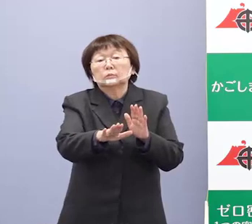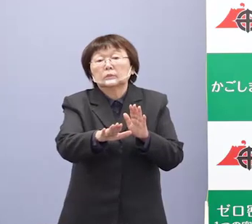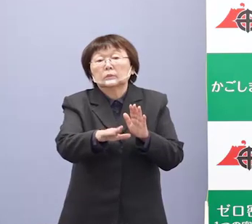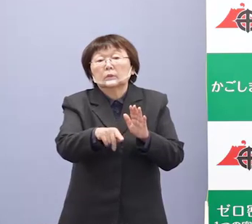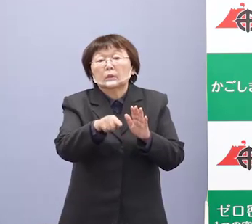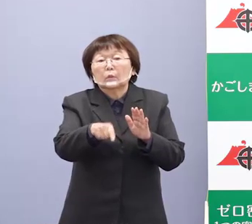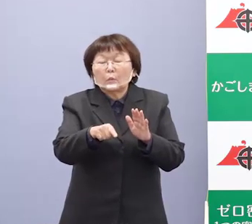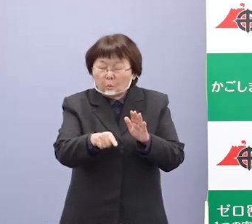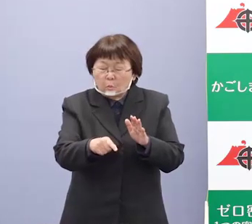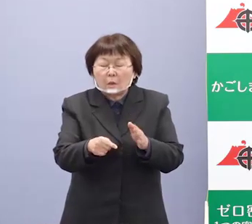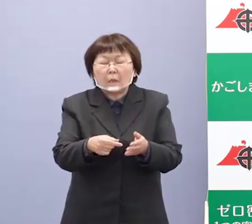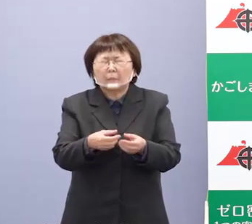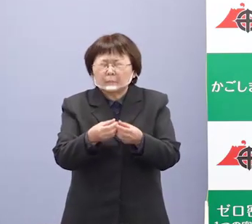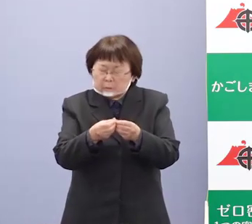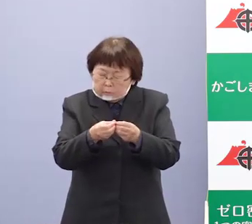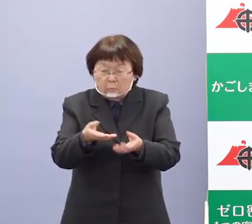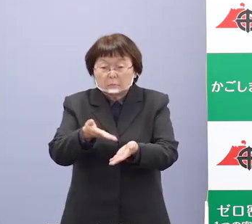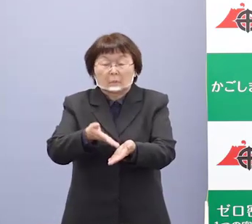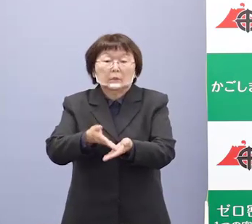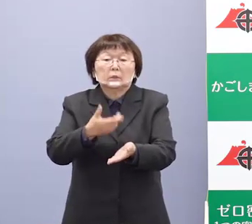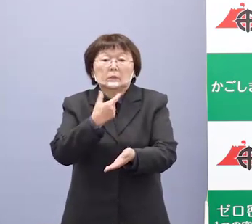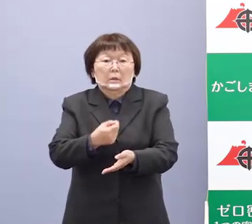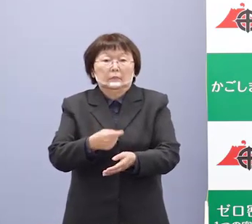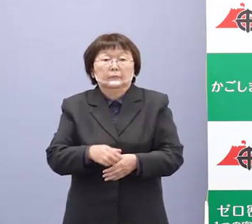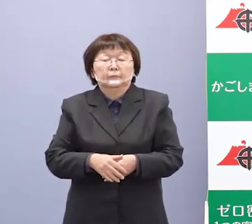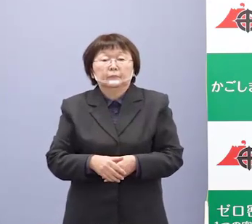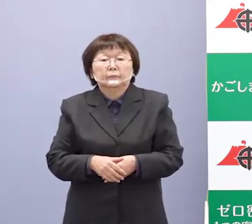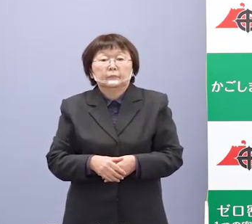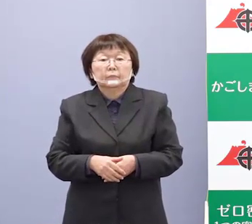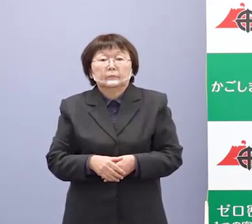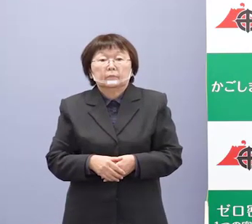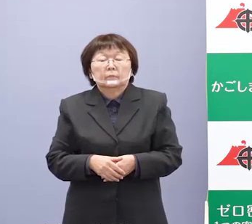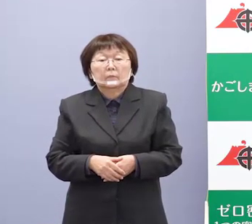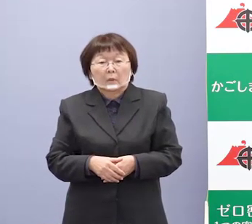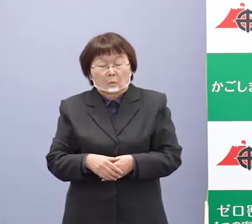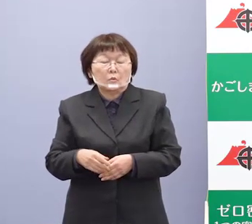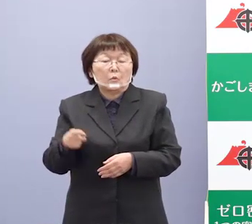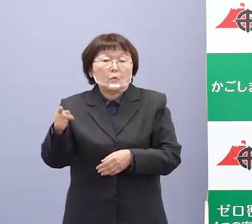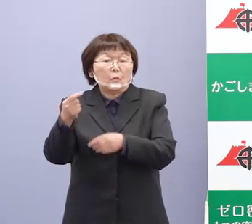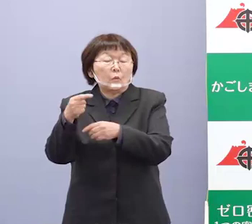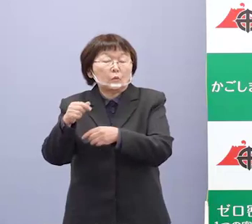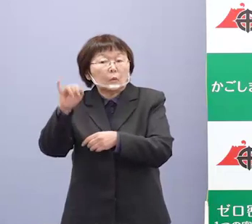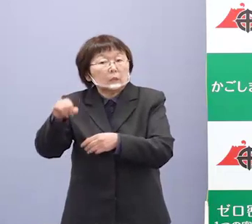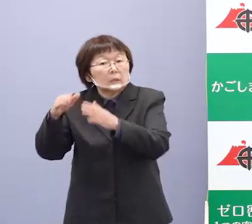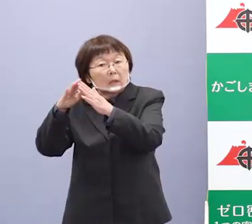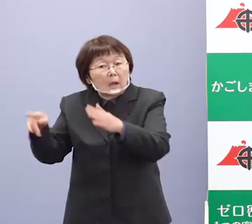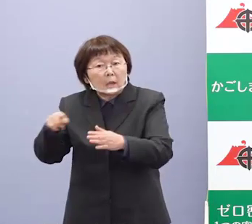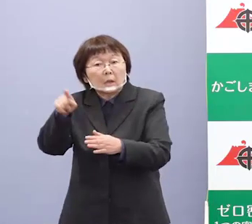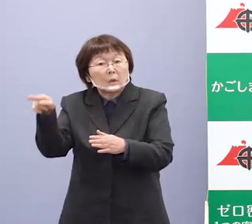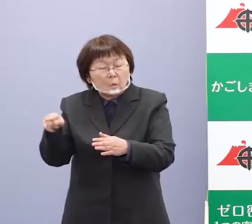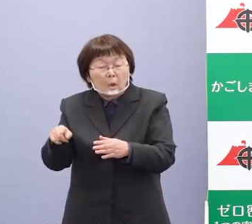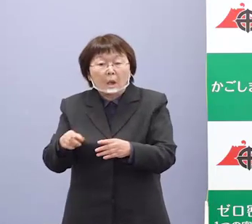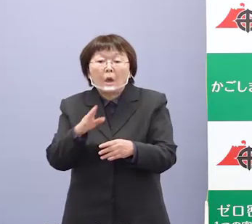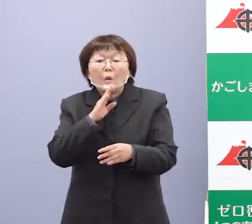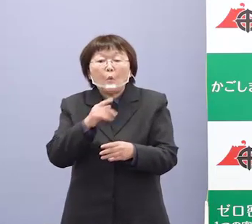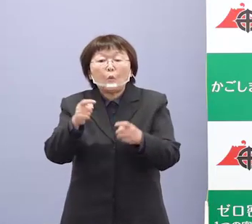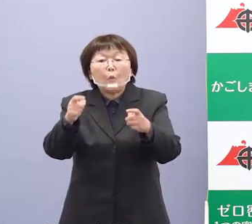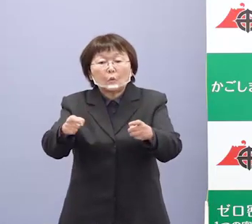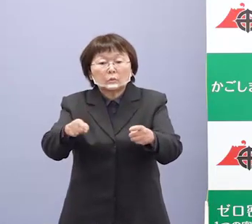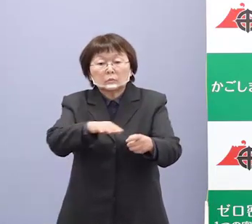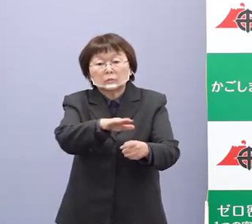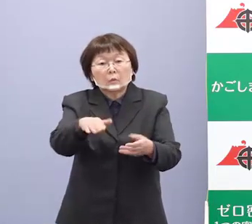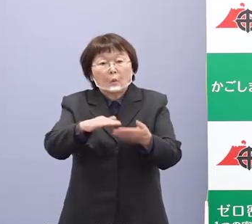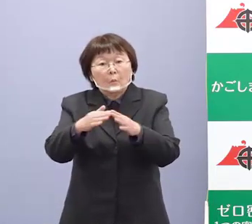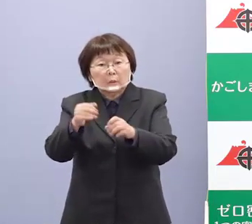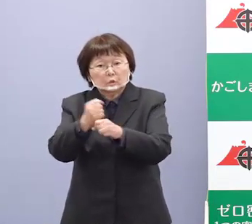ところを丁寧に示してまいりたいというふうに考えております。またこの検討委員会に期待することは、何といっても本港区エリア全体のまちづくりを、